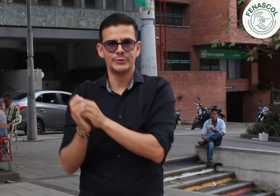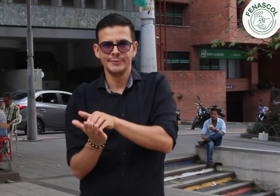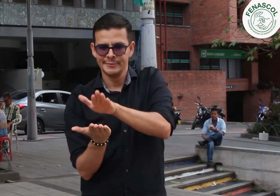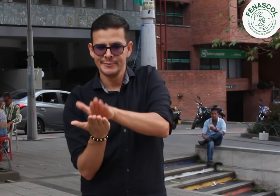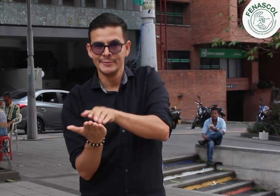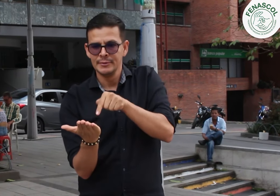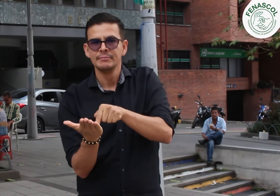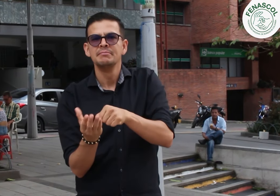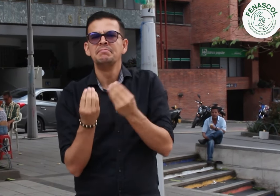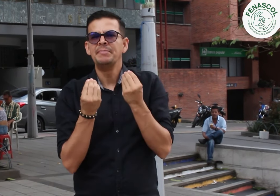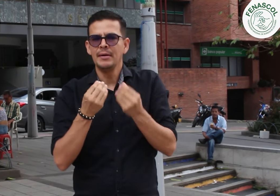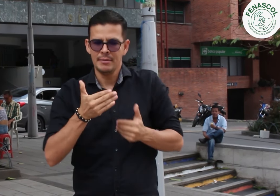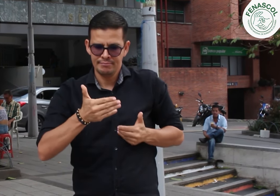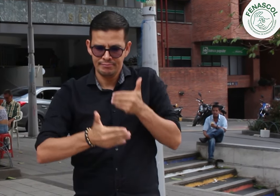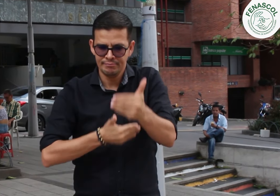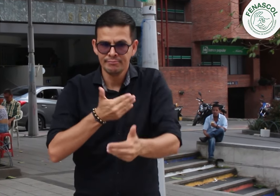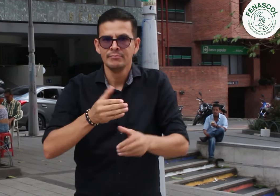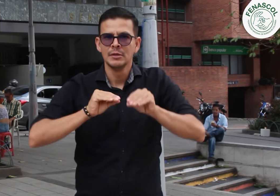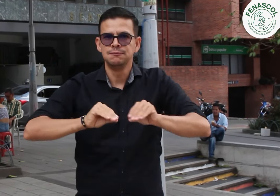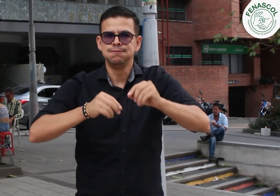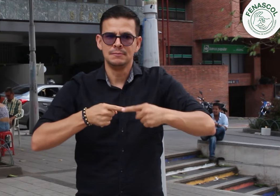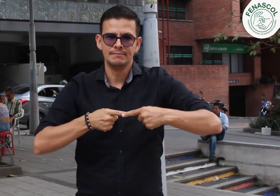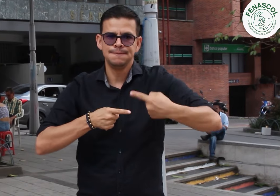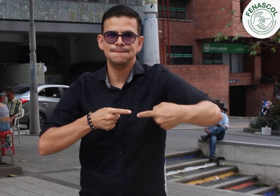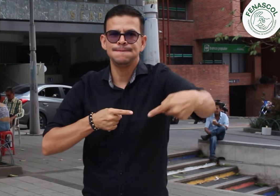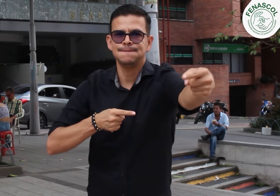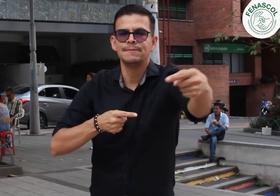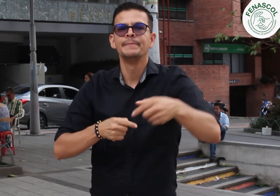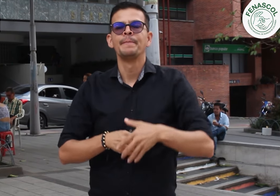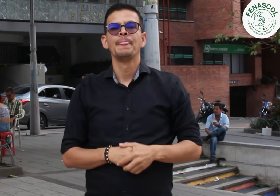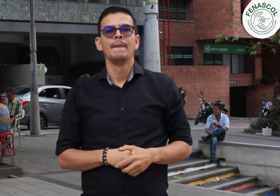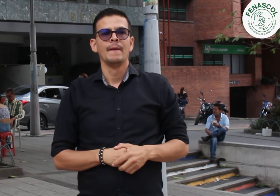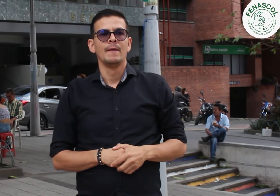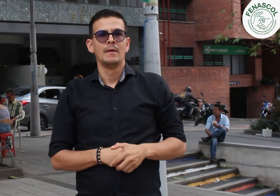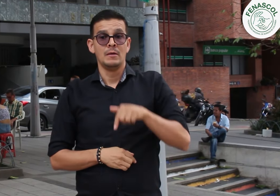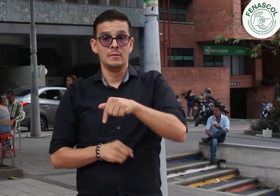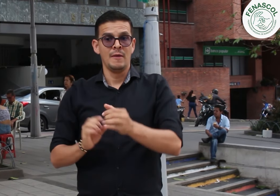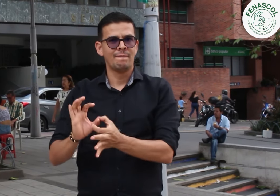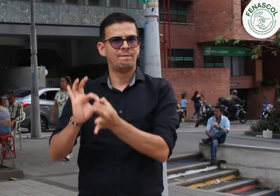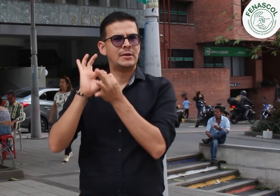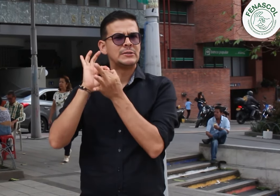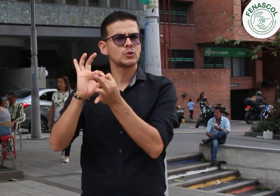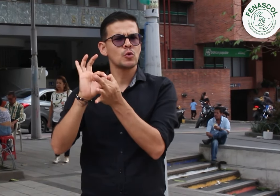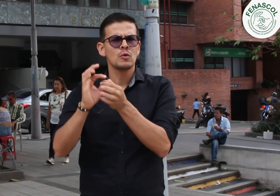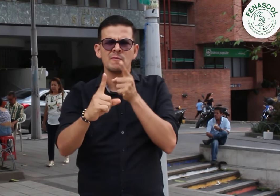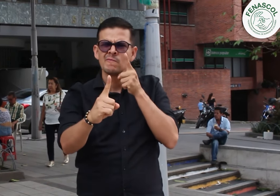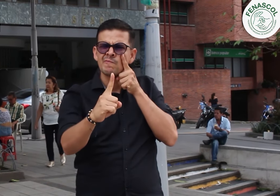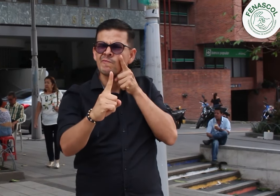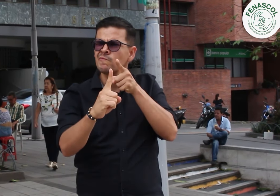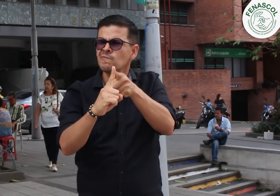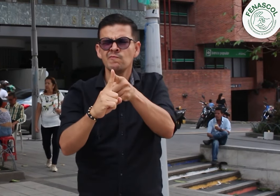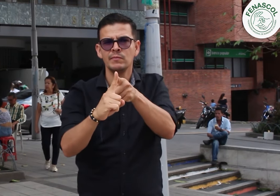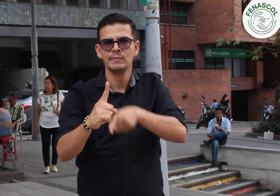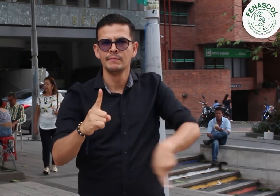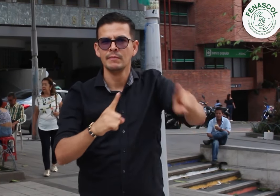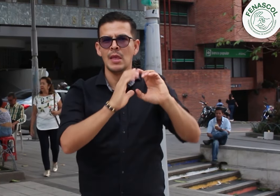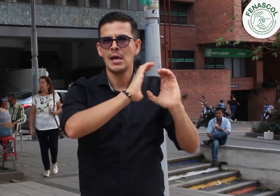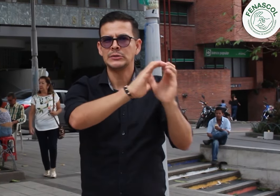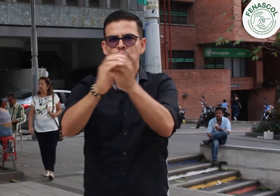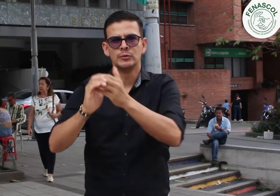paso a paso y formación que perdure a través del tiempo fenascol tiene como objetivo que las asociaciones implementen acciones de